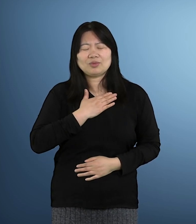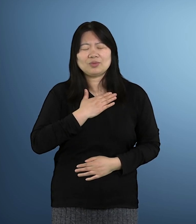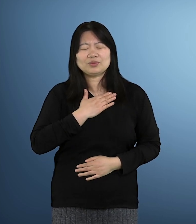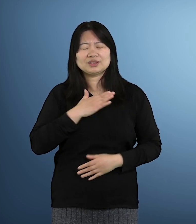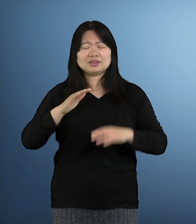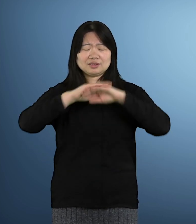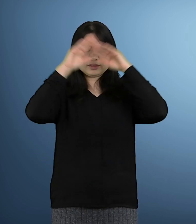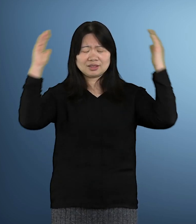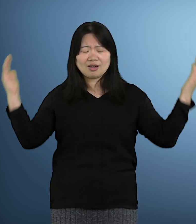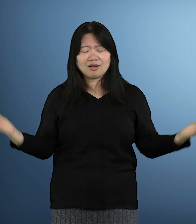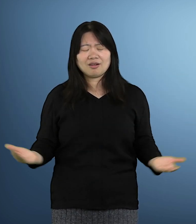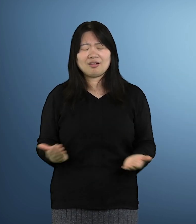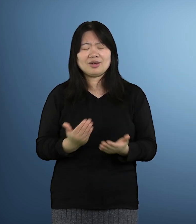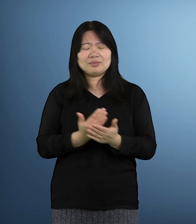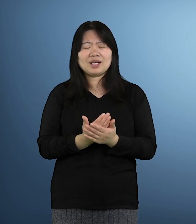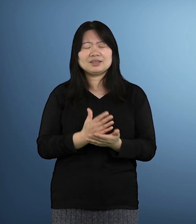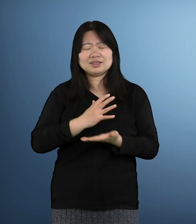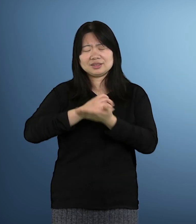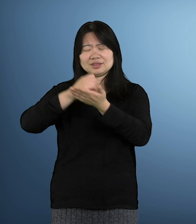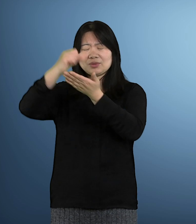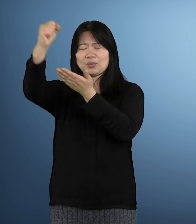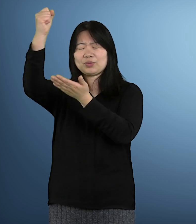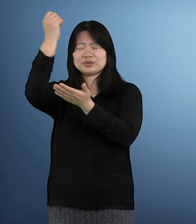나의 모든 것